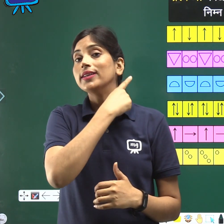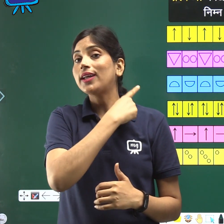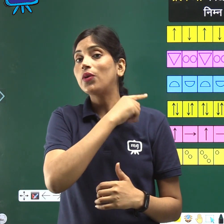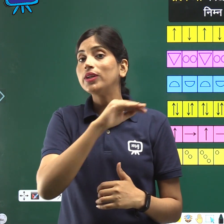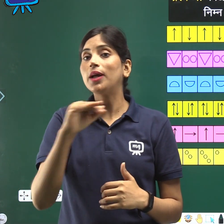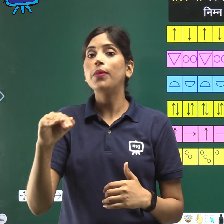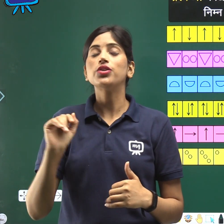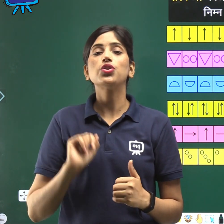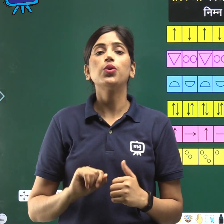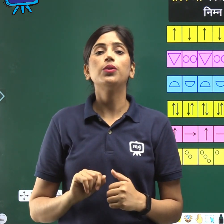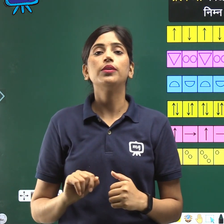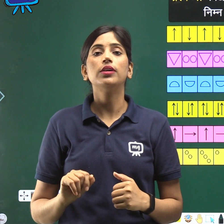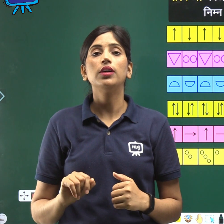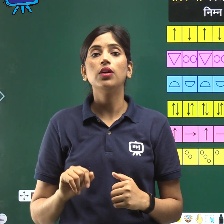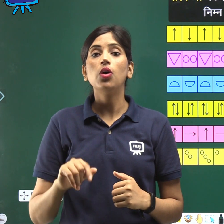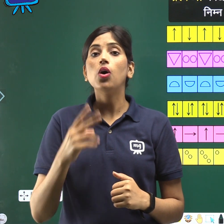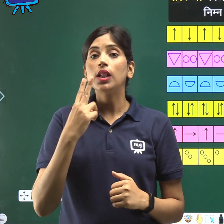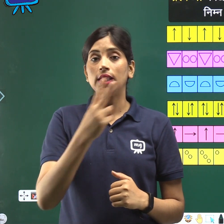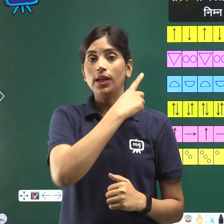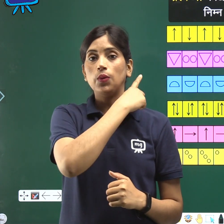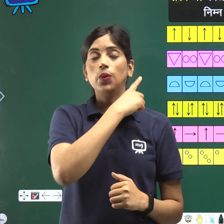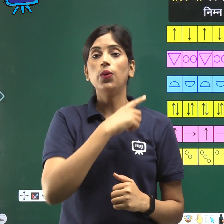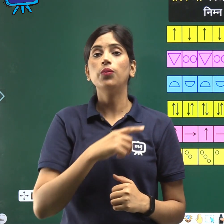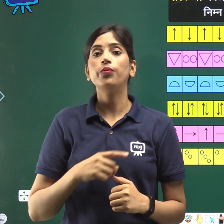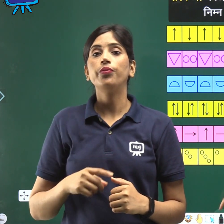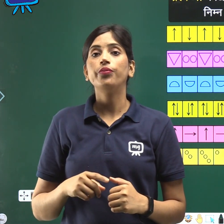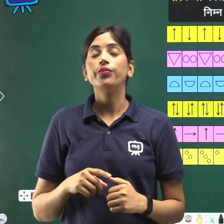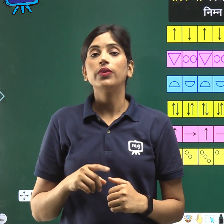बच्चों, इधर देखो,